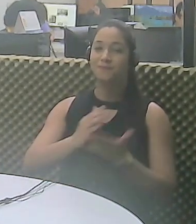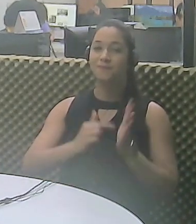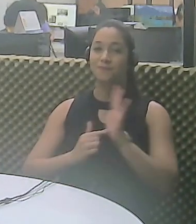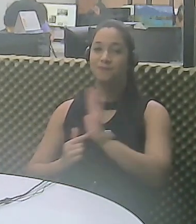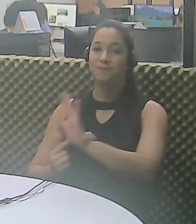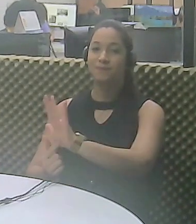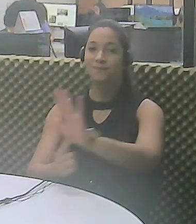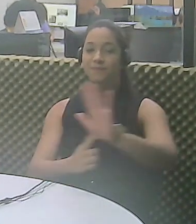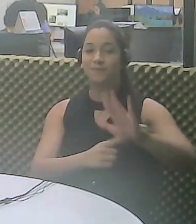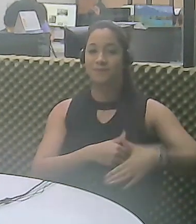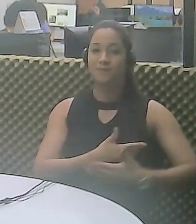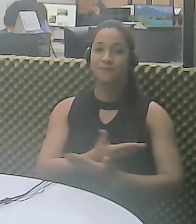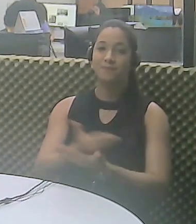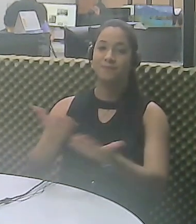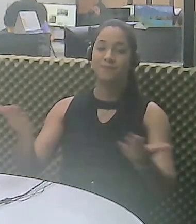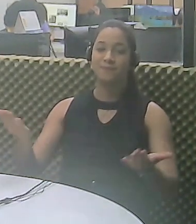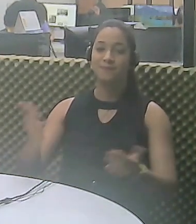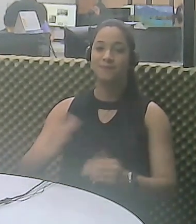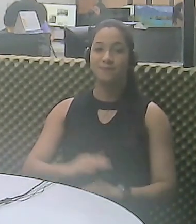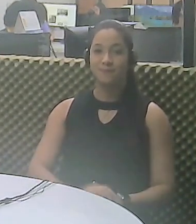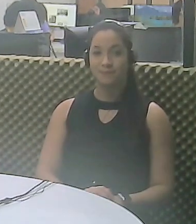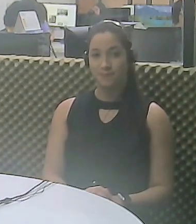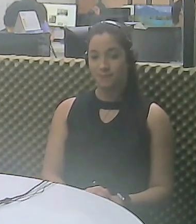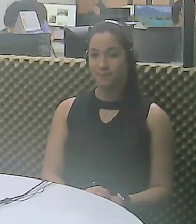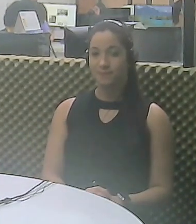Uberlândia no ar pra você.